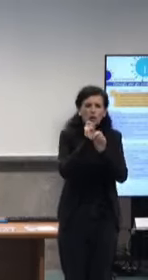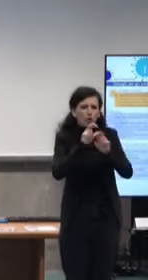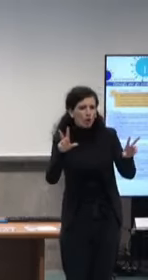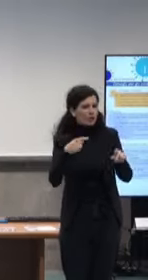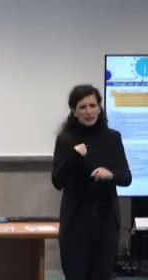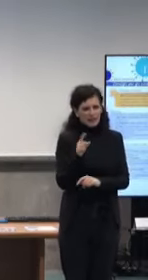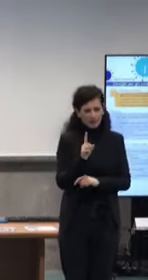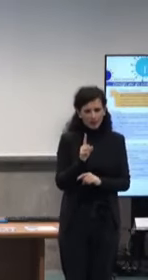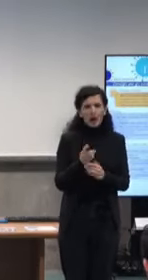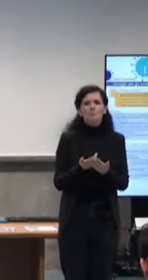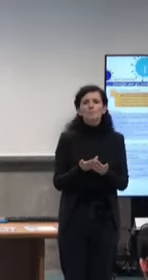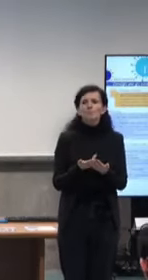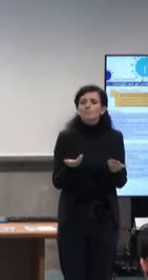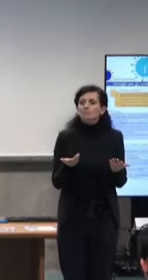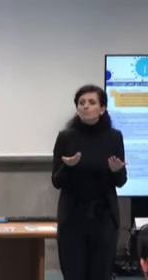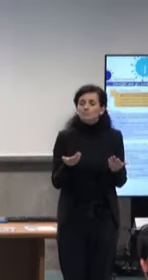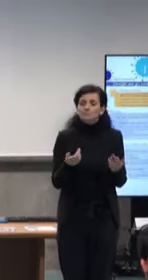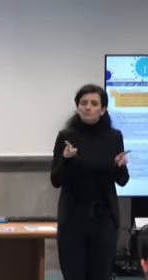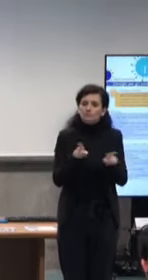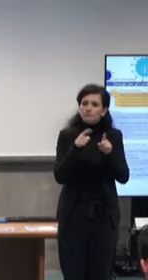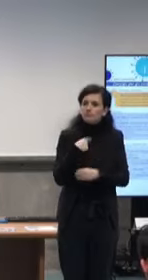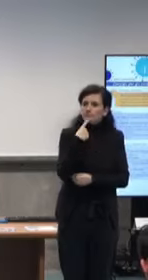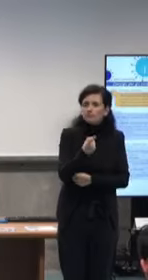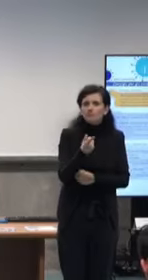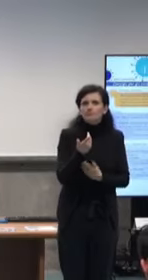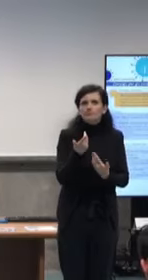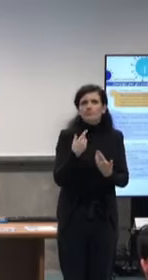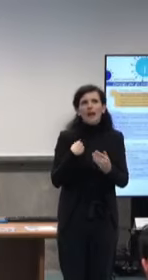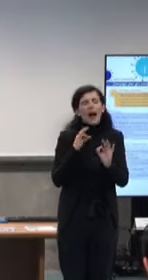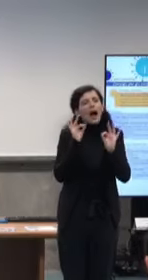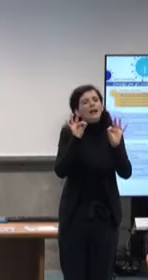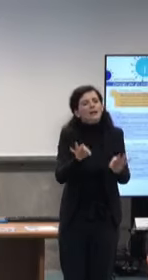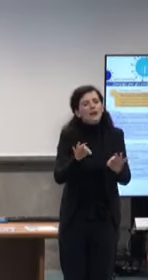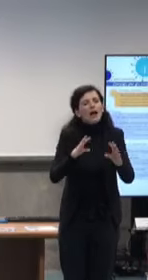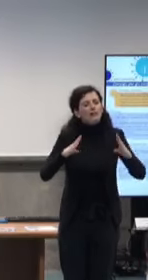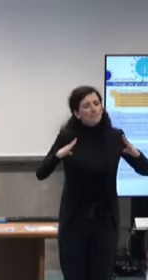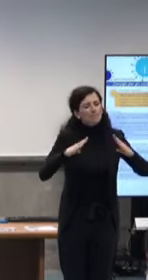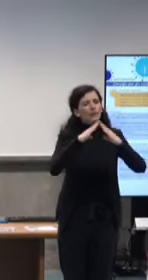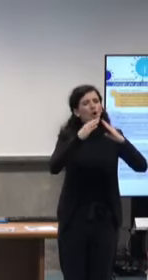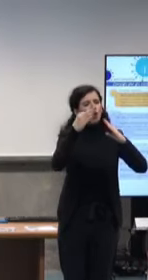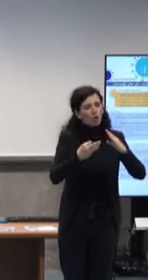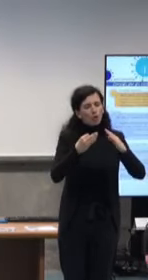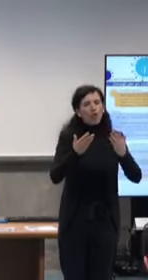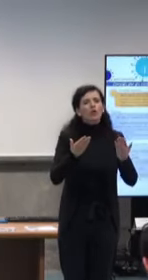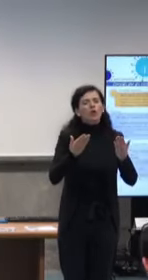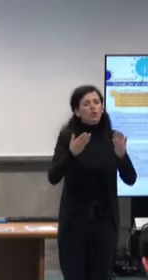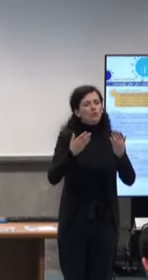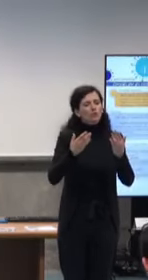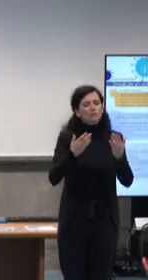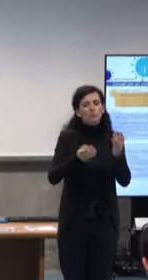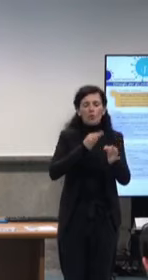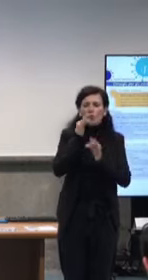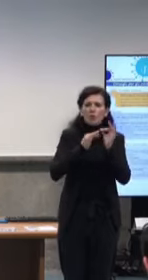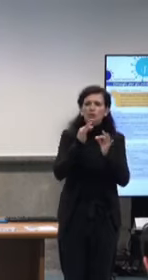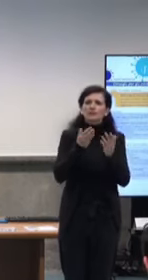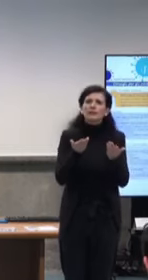come ci eravamo detti verosimilmente in questo siamo a dire siamo arrivati al piatto vuol dire siamo arrivati al piccolo sarà lo spike di una giornata